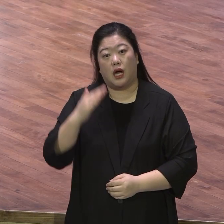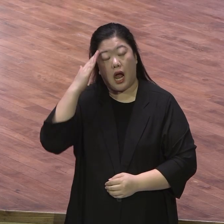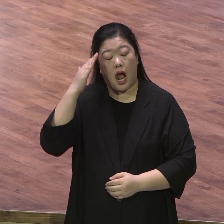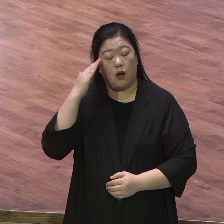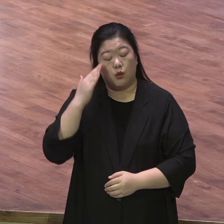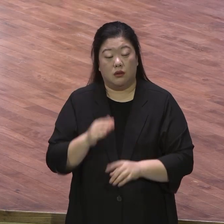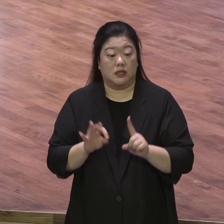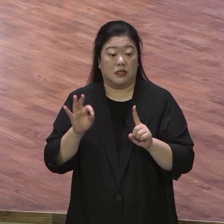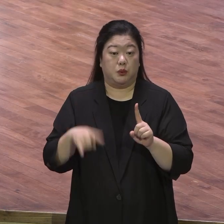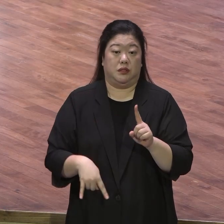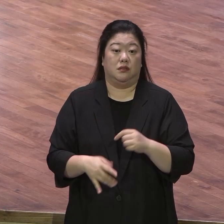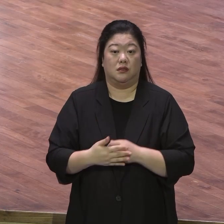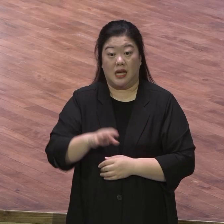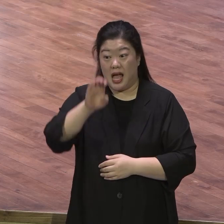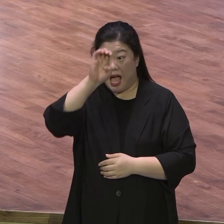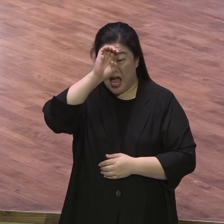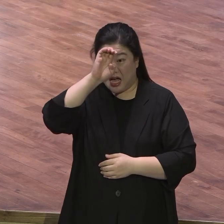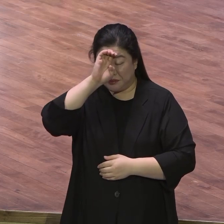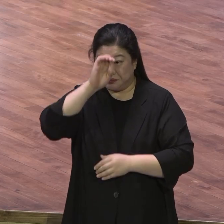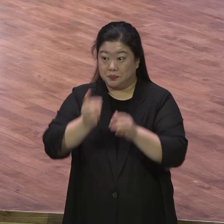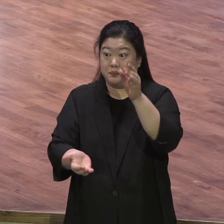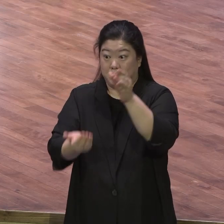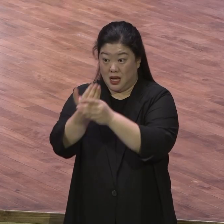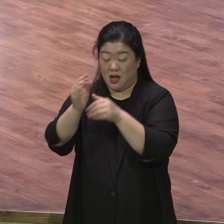나라예요 에이저 다 해줍니다 다